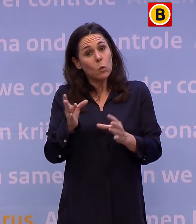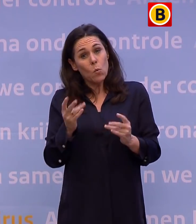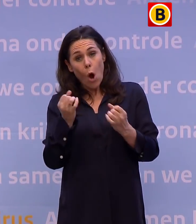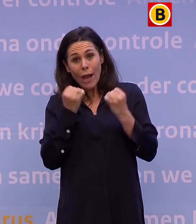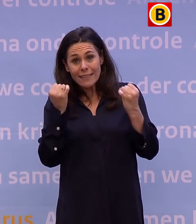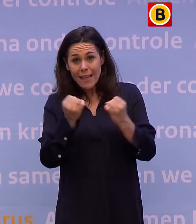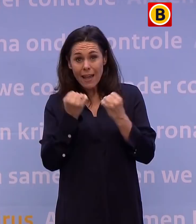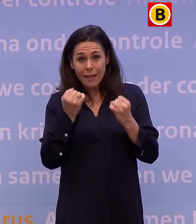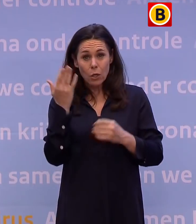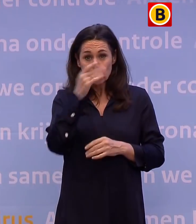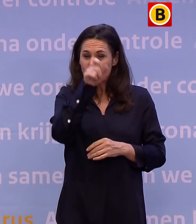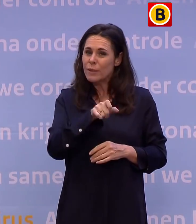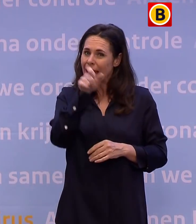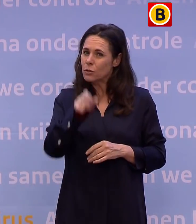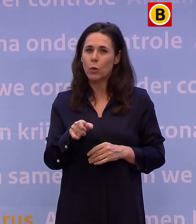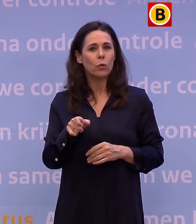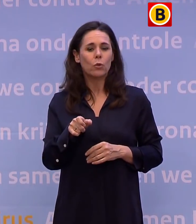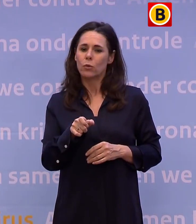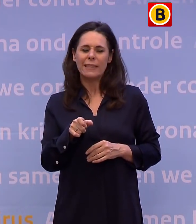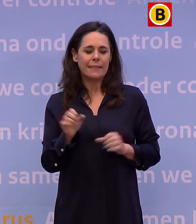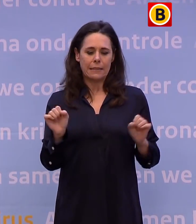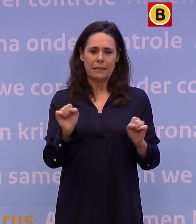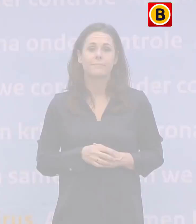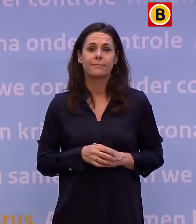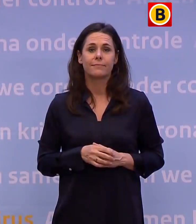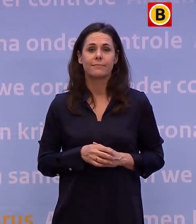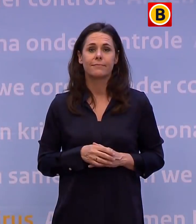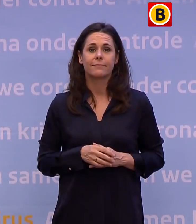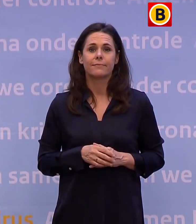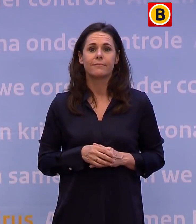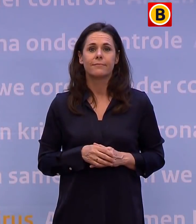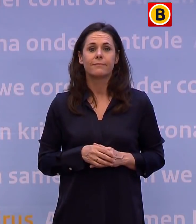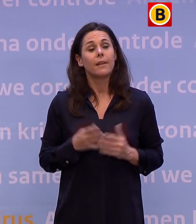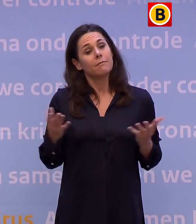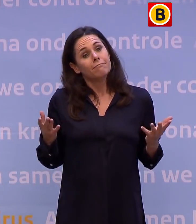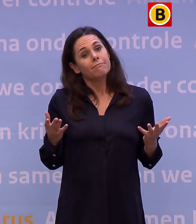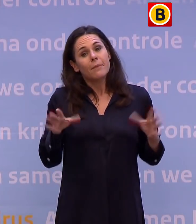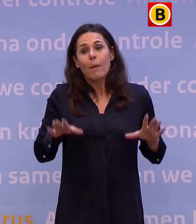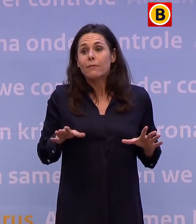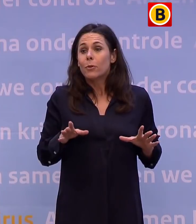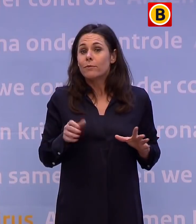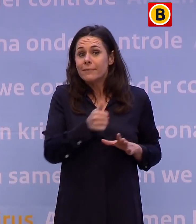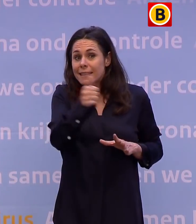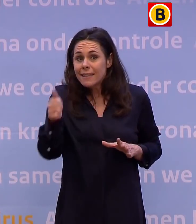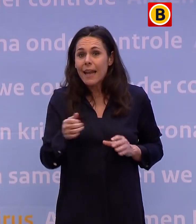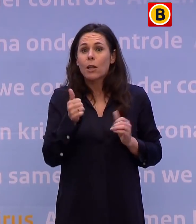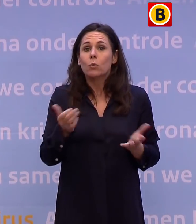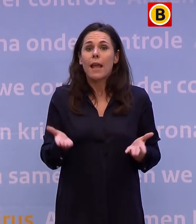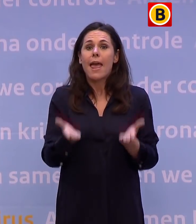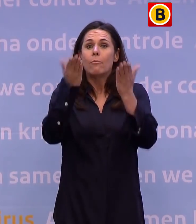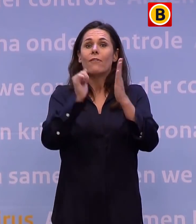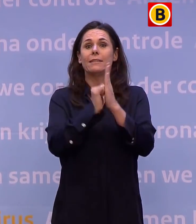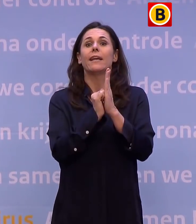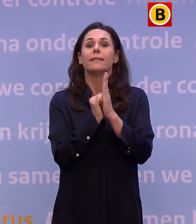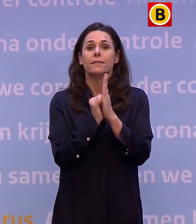georganiseerd dat studenten niet in de spits hoeven te reizen. Rest mij nog om iedereen een goed hemelvaartsweekend te wensen.